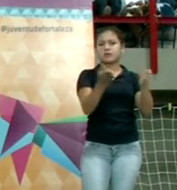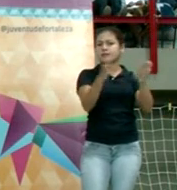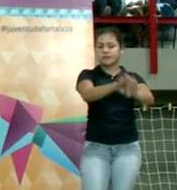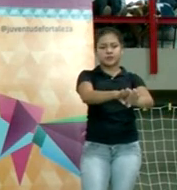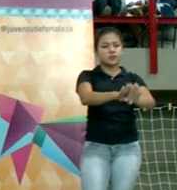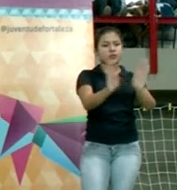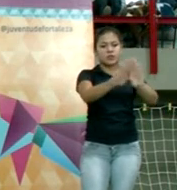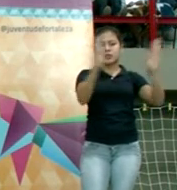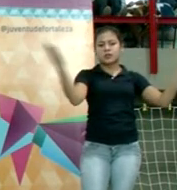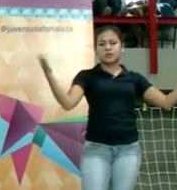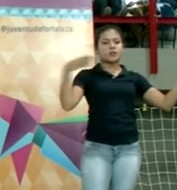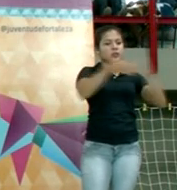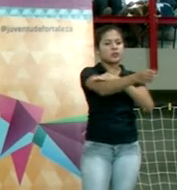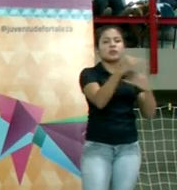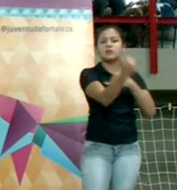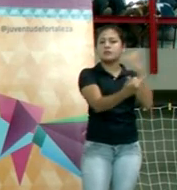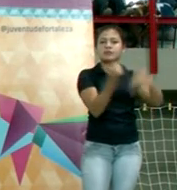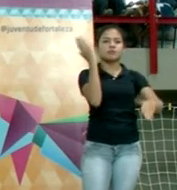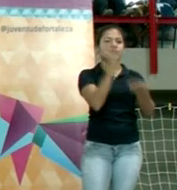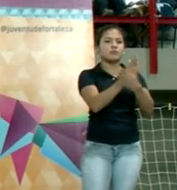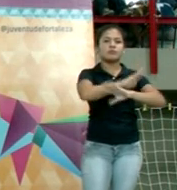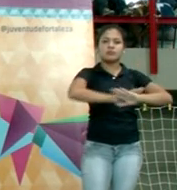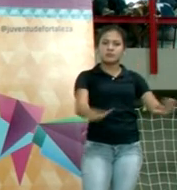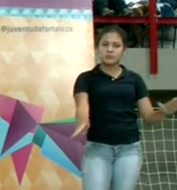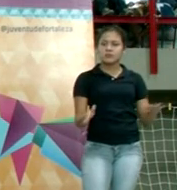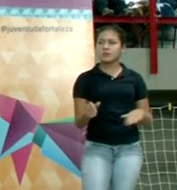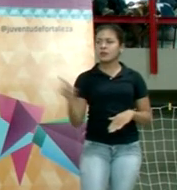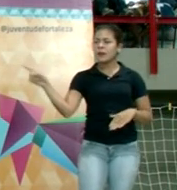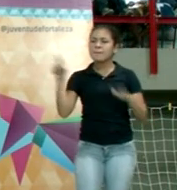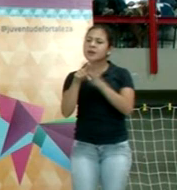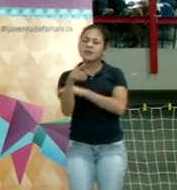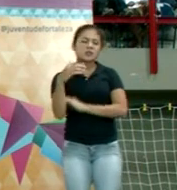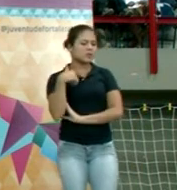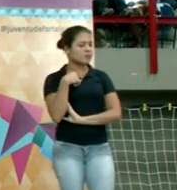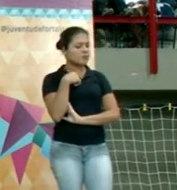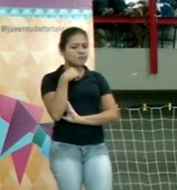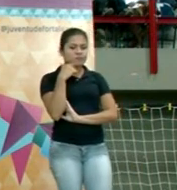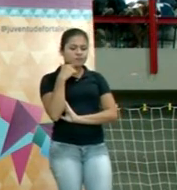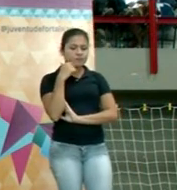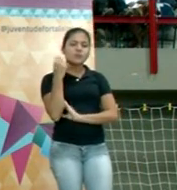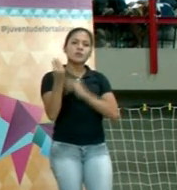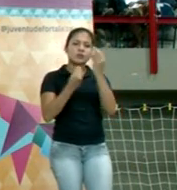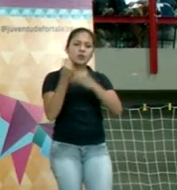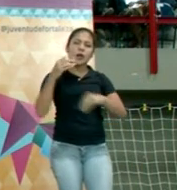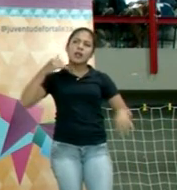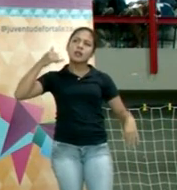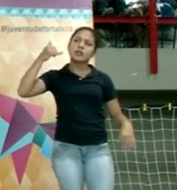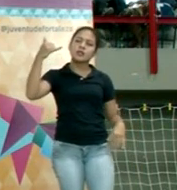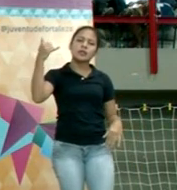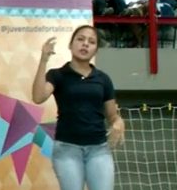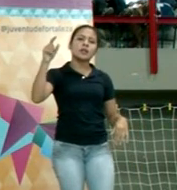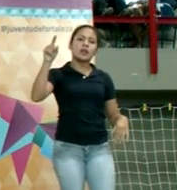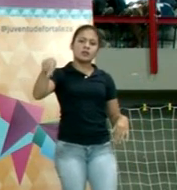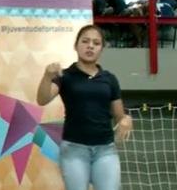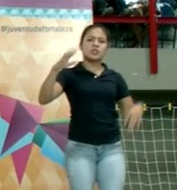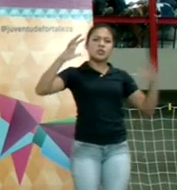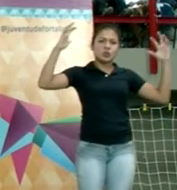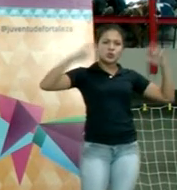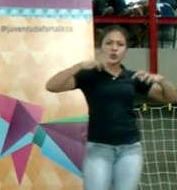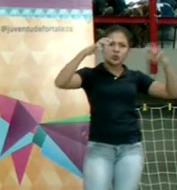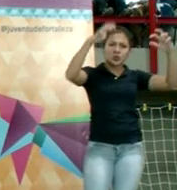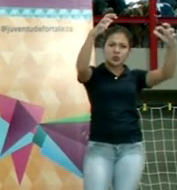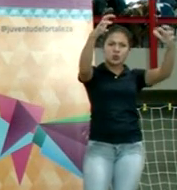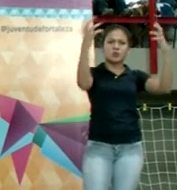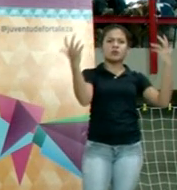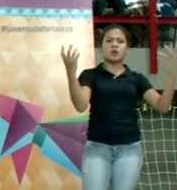lá e perguntar, vem cá, o parque fecha em dia de chuva? Fecha. Eu estou lendo aqui no site de vocês que fecha